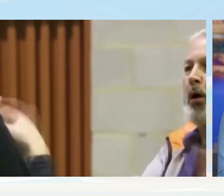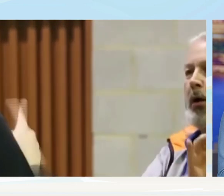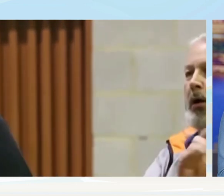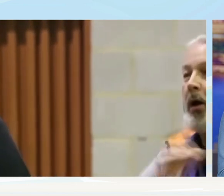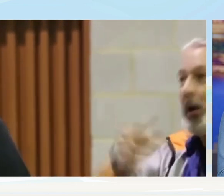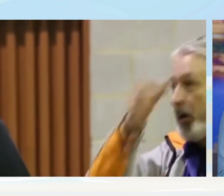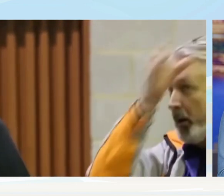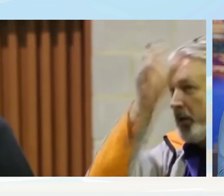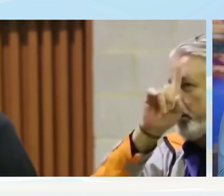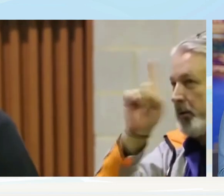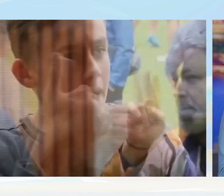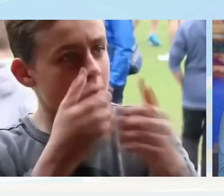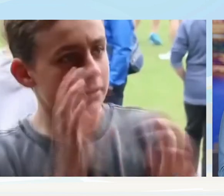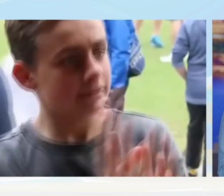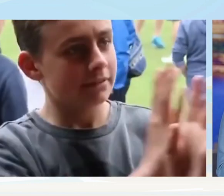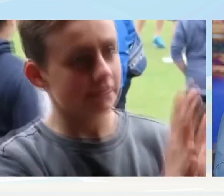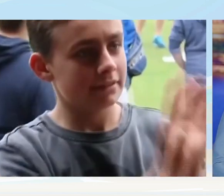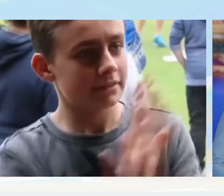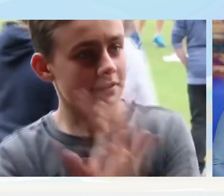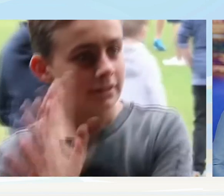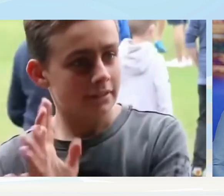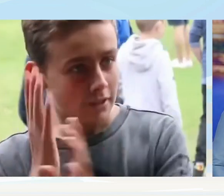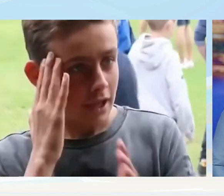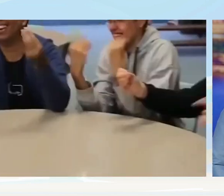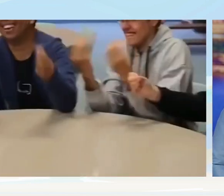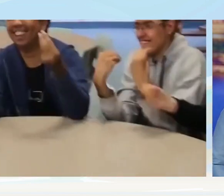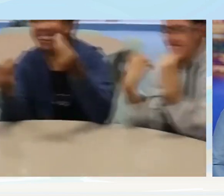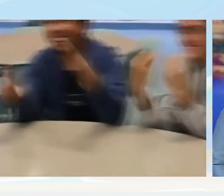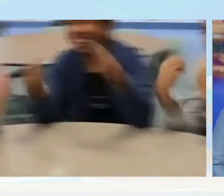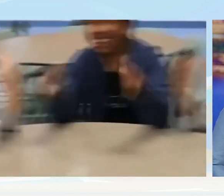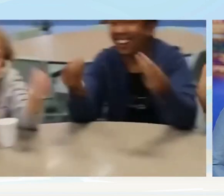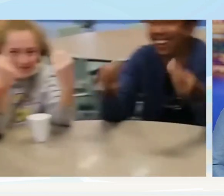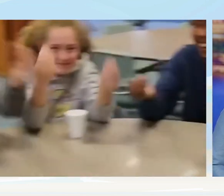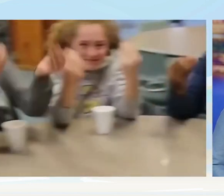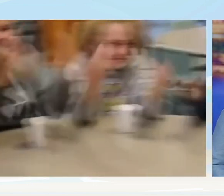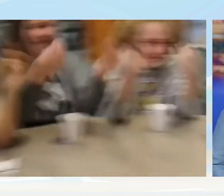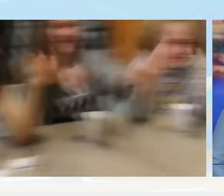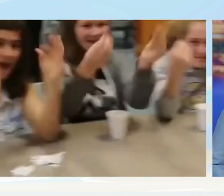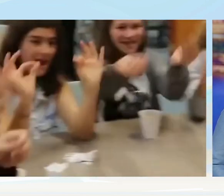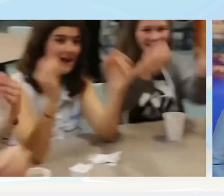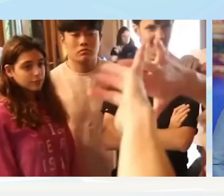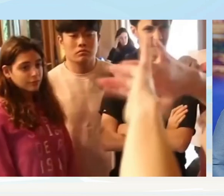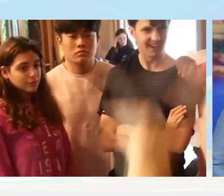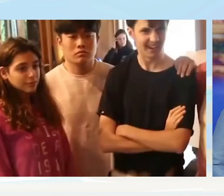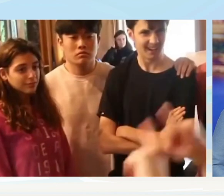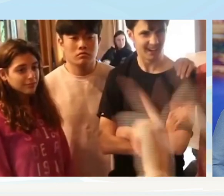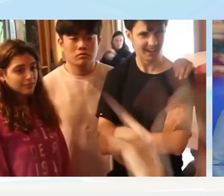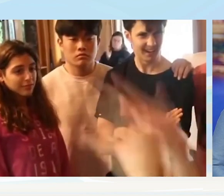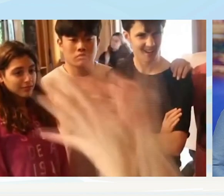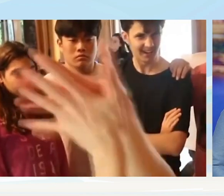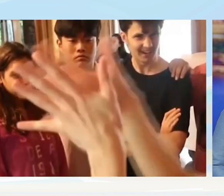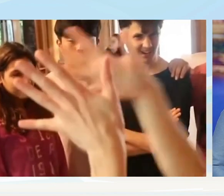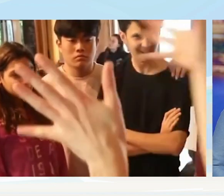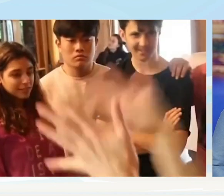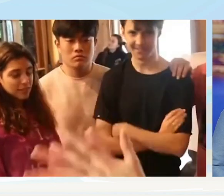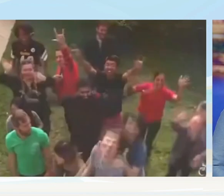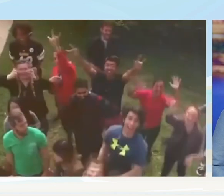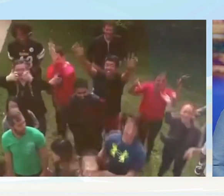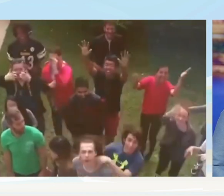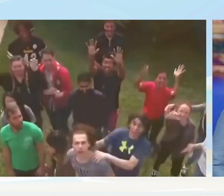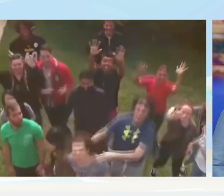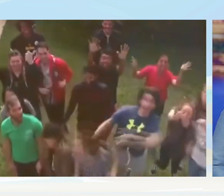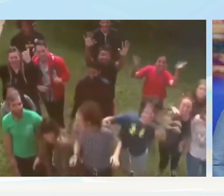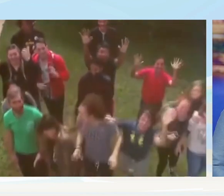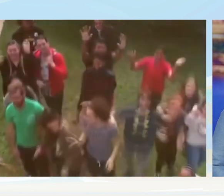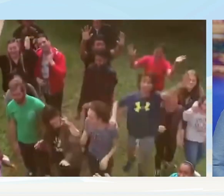اسمه جريلامو، أول مخطوطة اتعملت كان عاملها حد إيطالي اسمه خوان بابلو، أول مدرسة